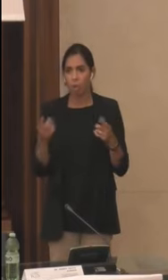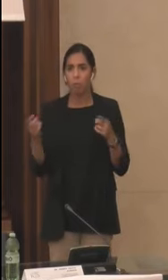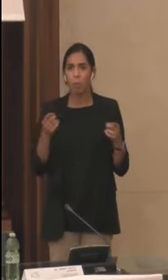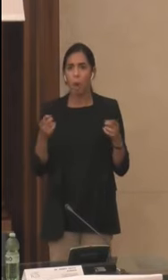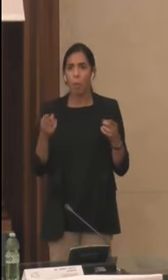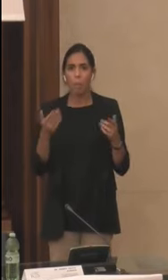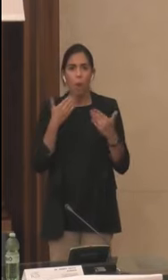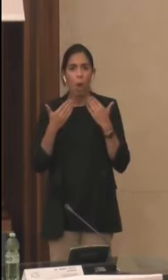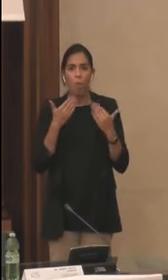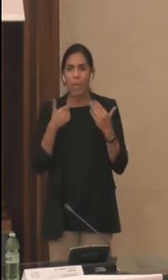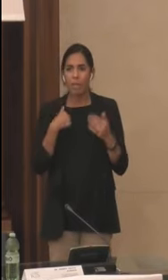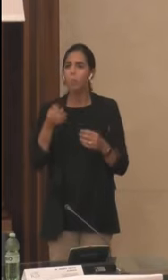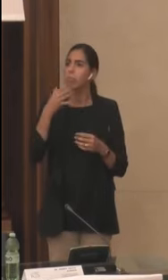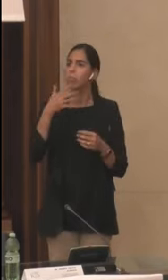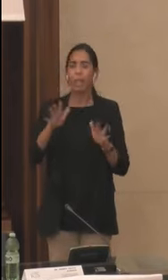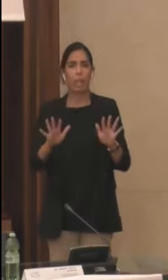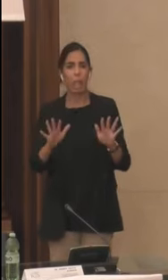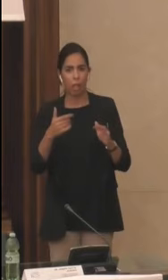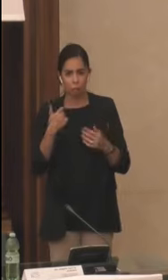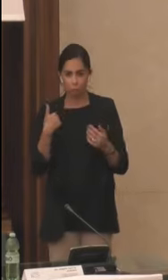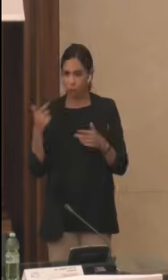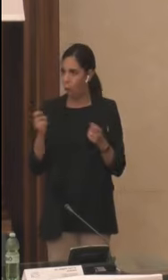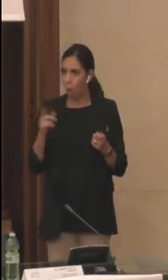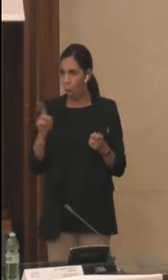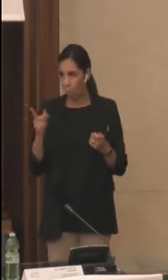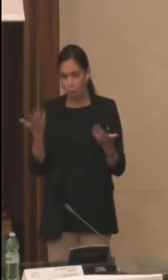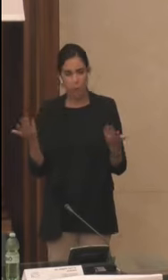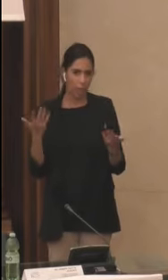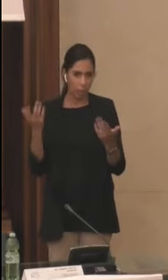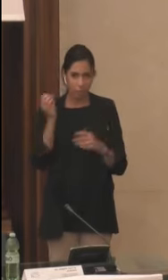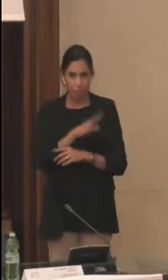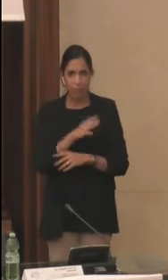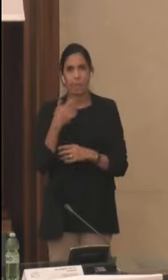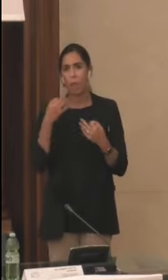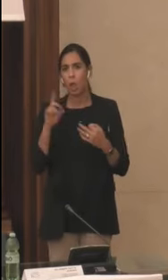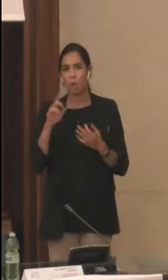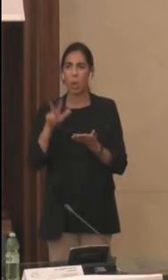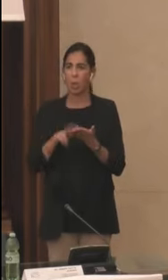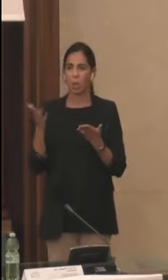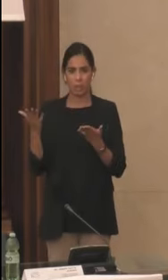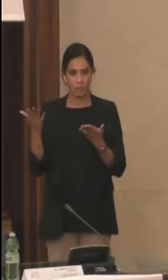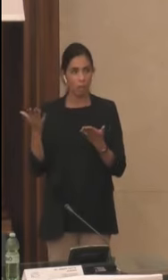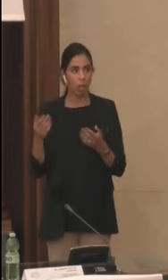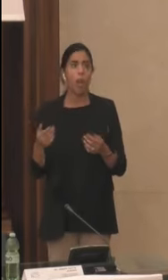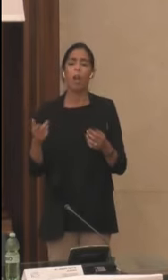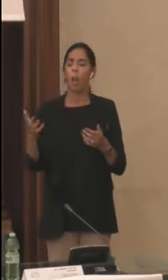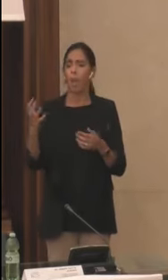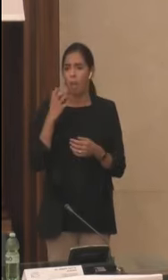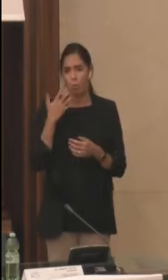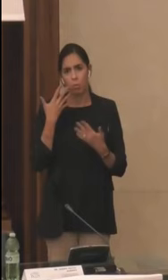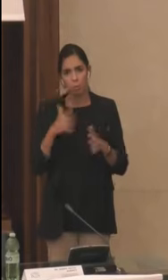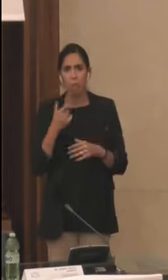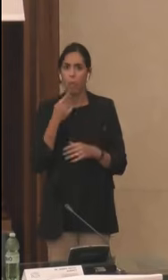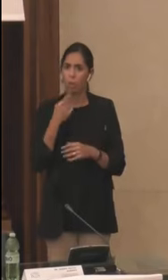Entonces me acusaron que yo intoxiqué. El diagnóstico de esta criatura era neumonía bilateral grave por COVID,